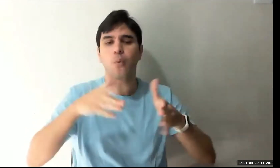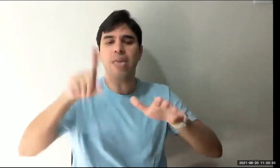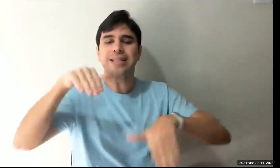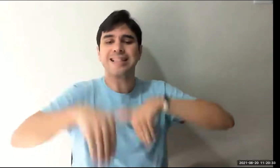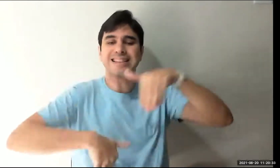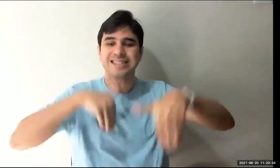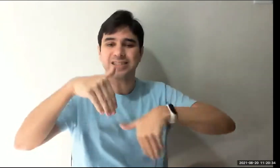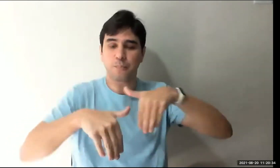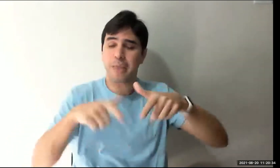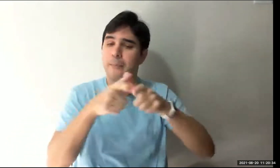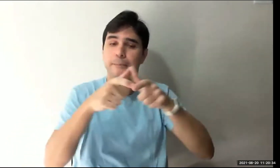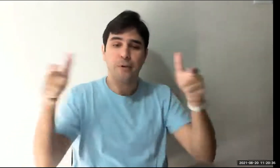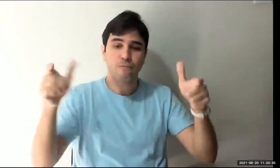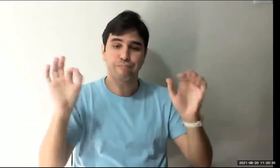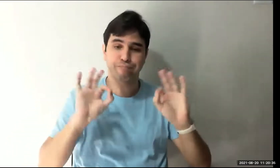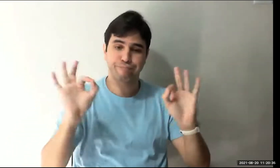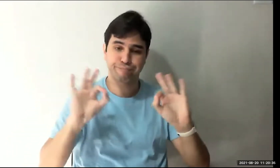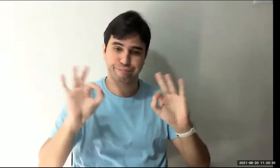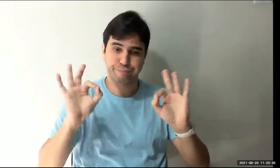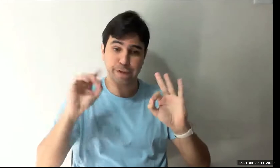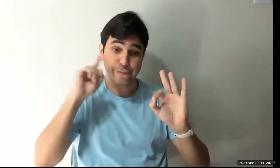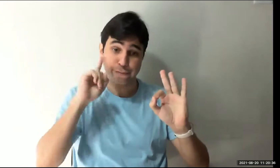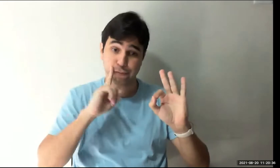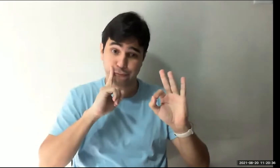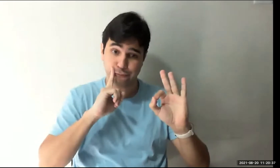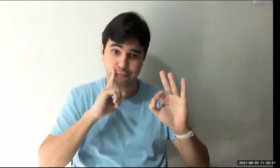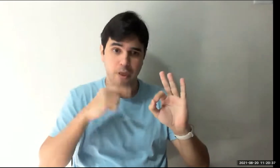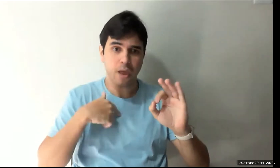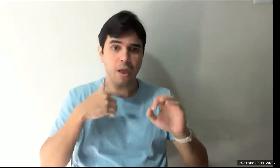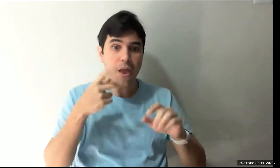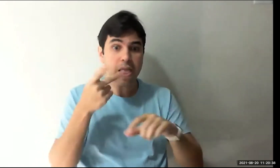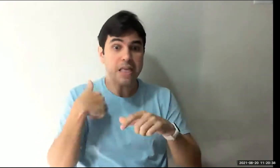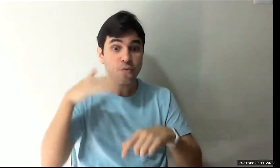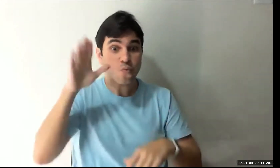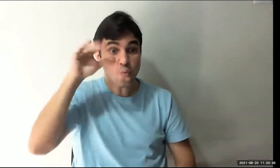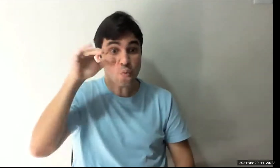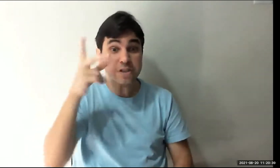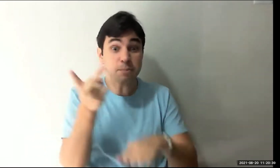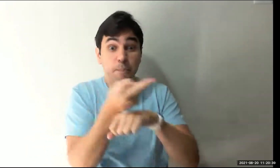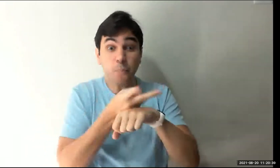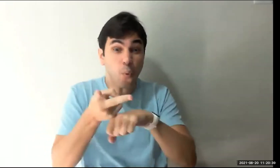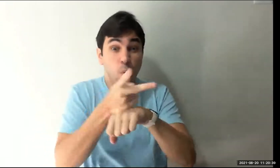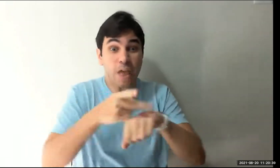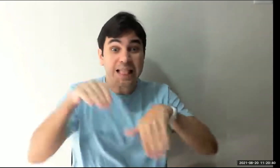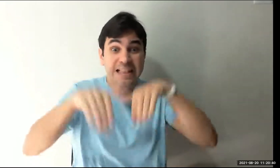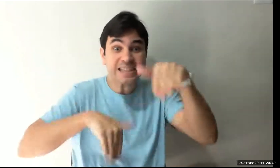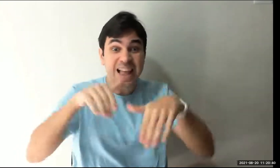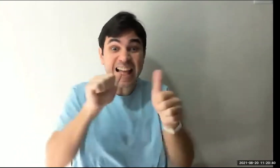O problema é que meu foco realmente é em natação e não nas outras áreas. Então, eu me preocupo com os surdos que